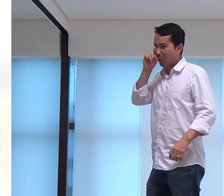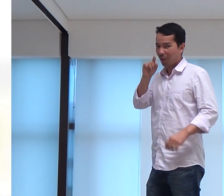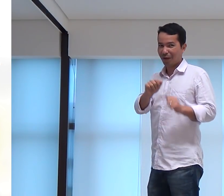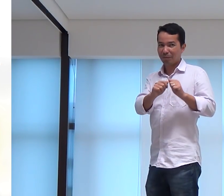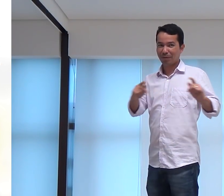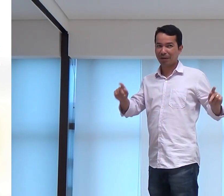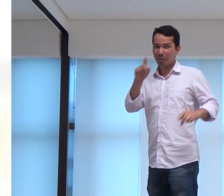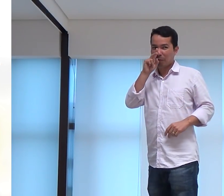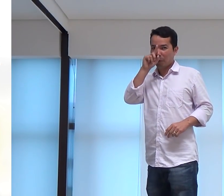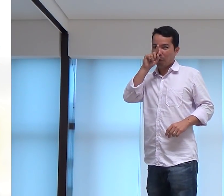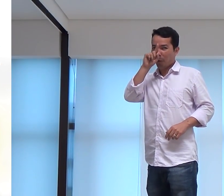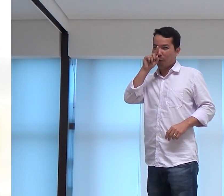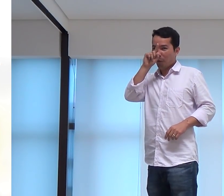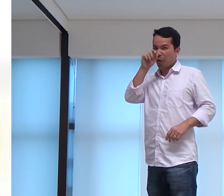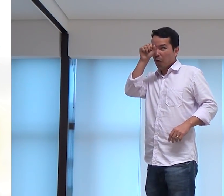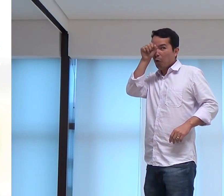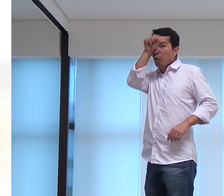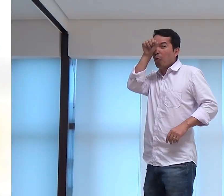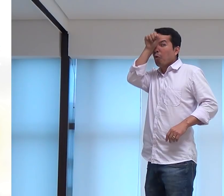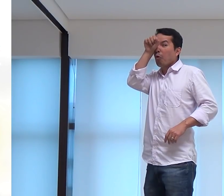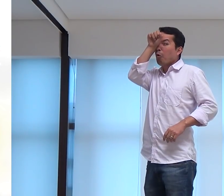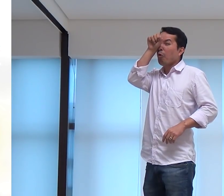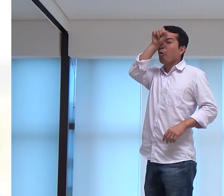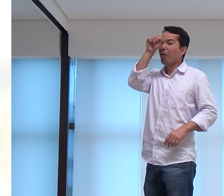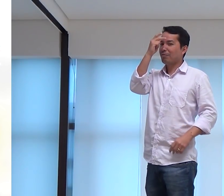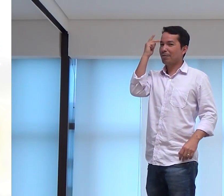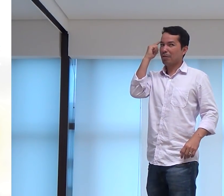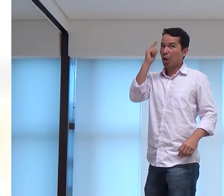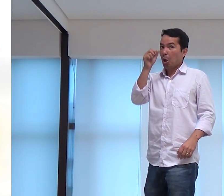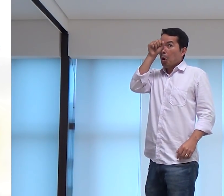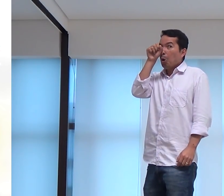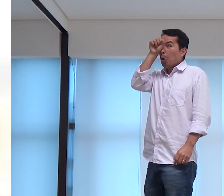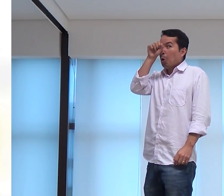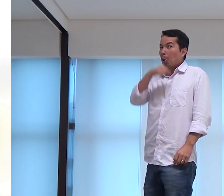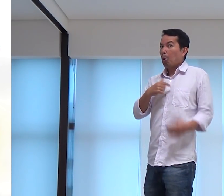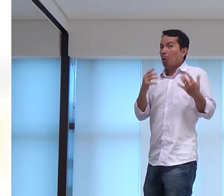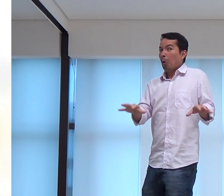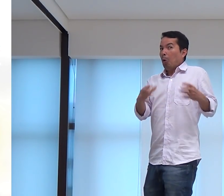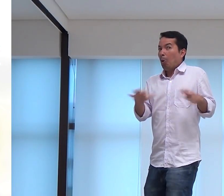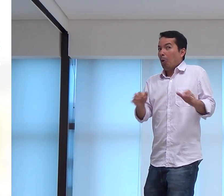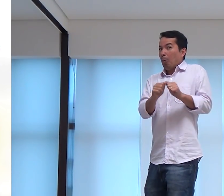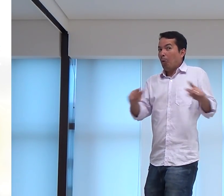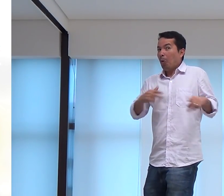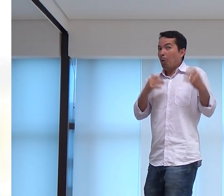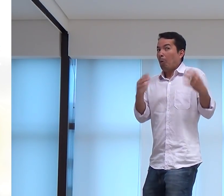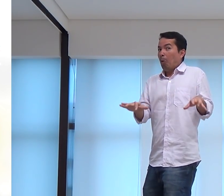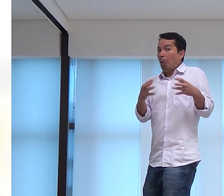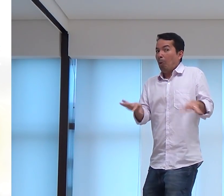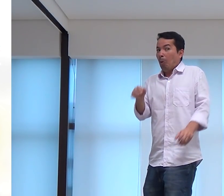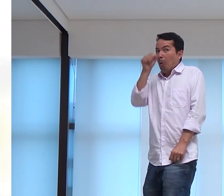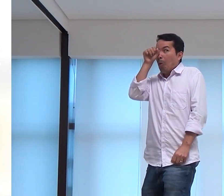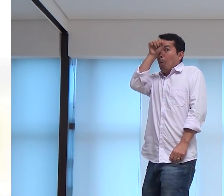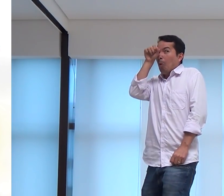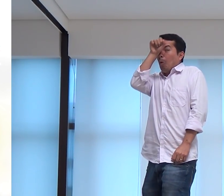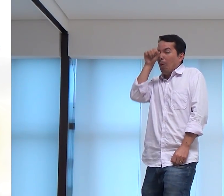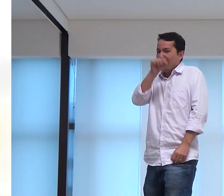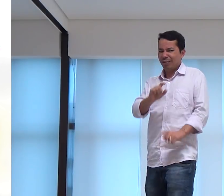Uau! Muito sério. Apocalipse é muito sério. Temos até perigoso. Ah, não, eu não quero ler o texto, não, mas eu não